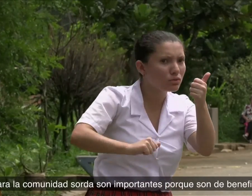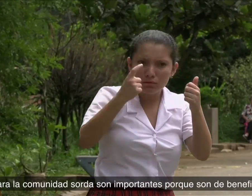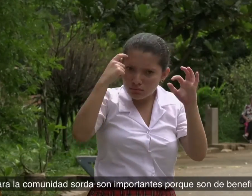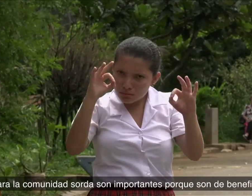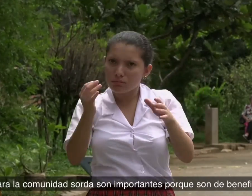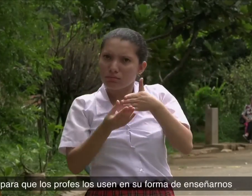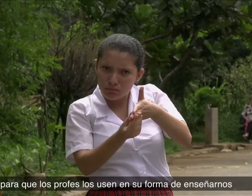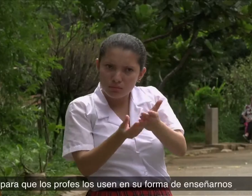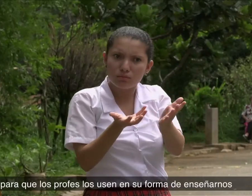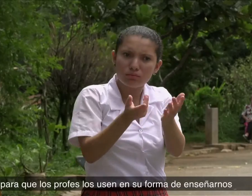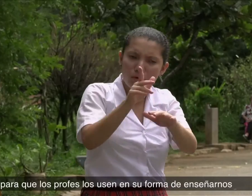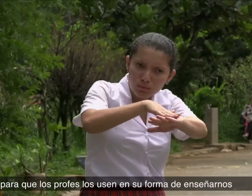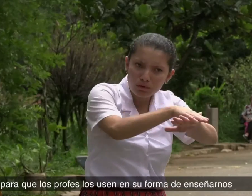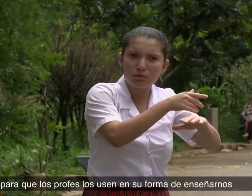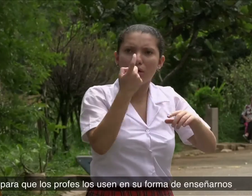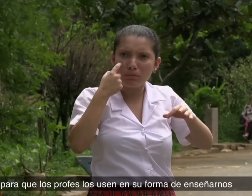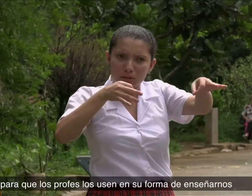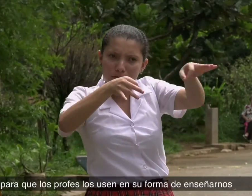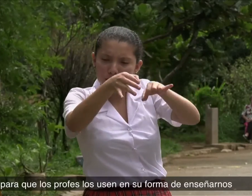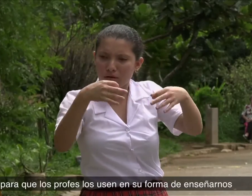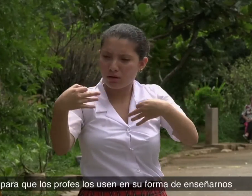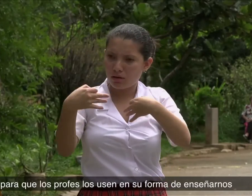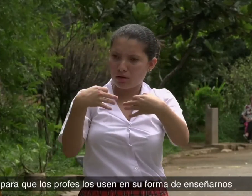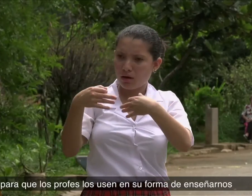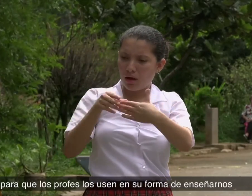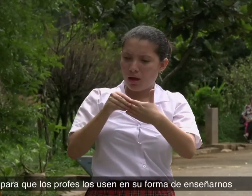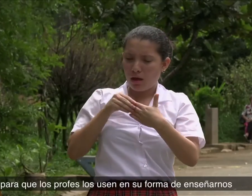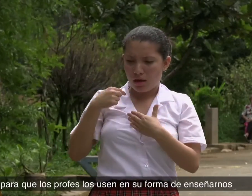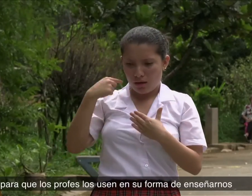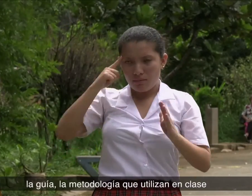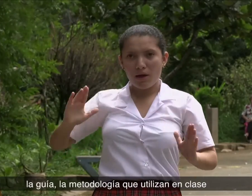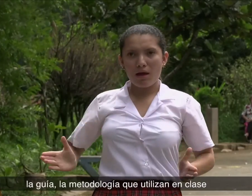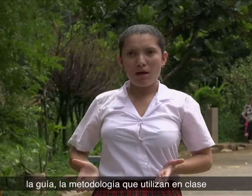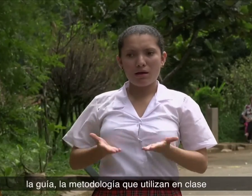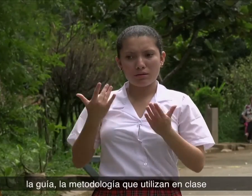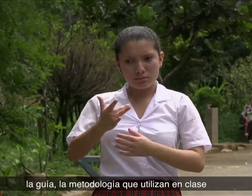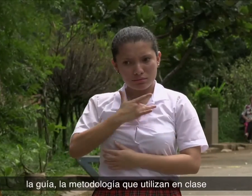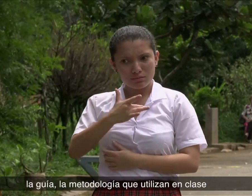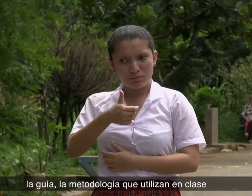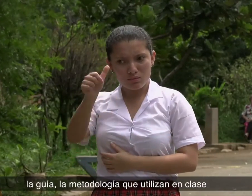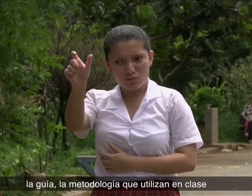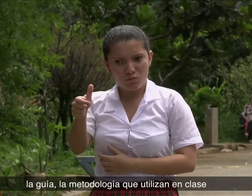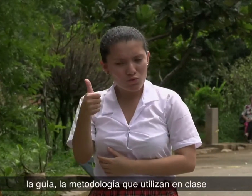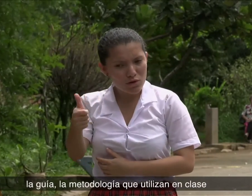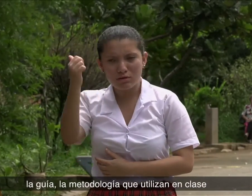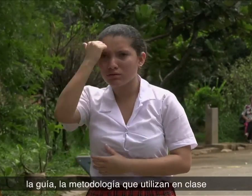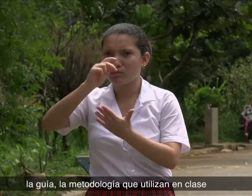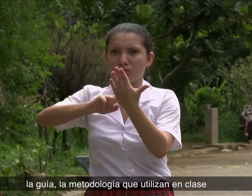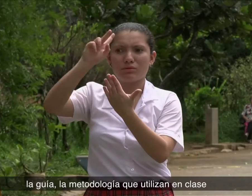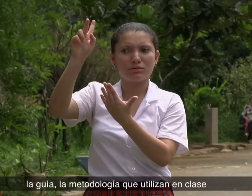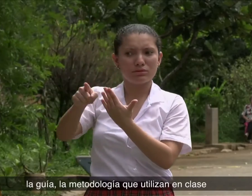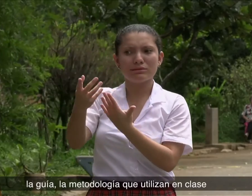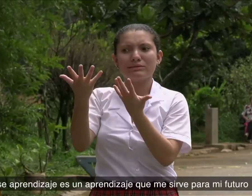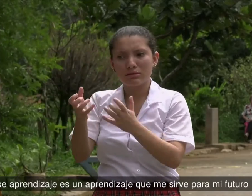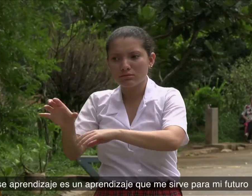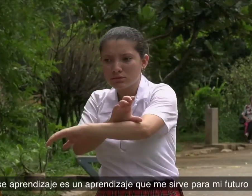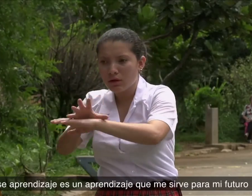beneficio para que los profes los usen en su forma de enseñarnos, la guía, la metodología que utilizan en clase. Y ese